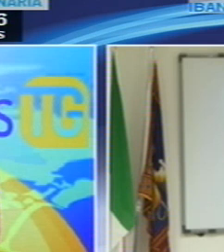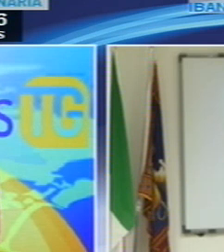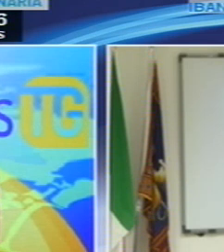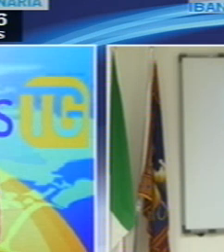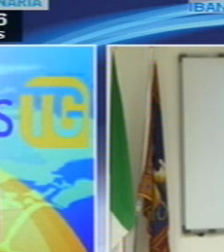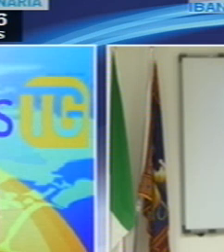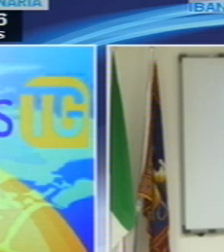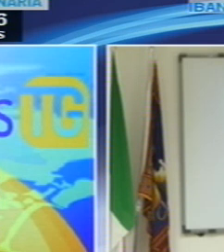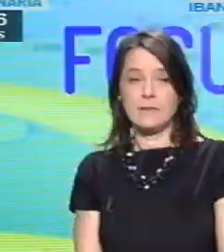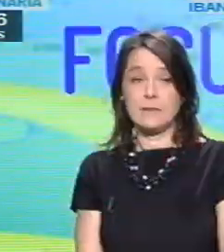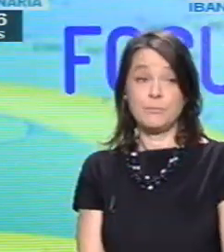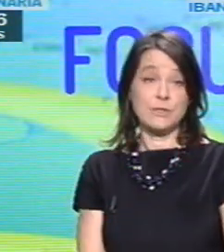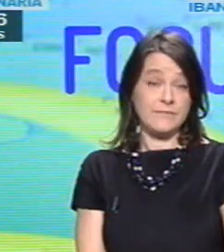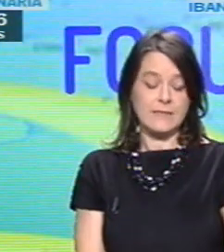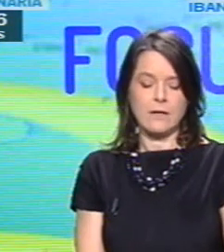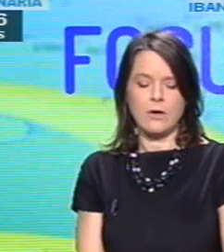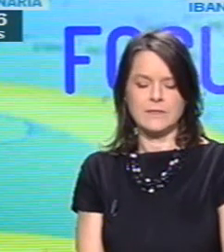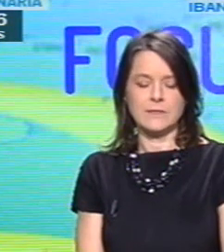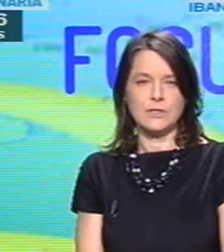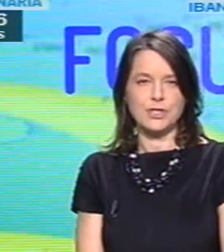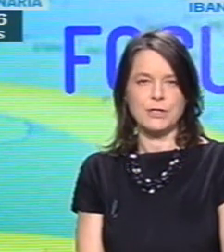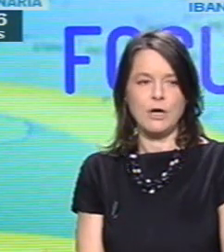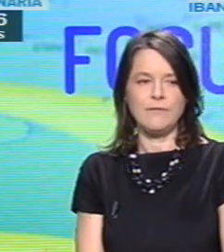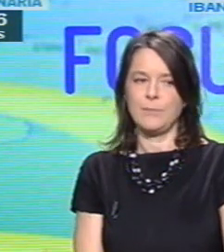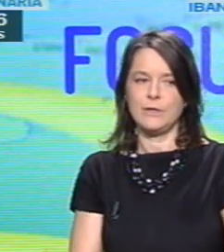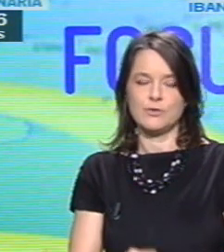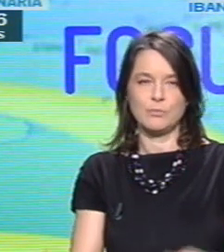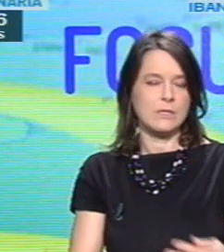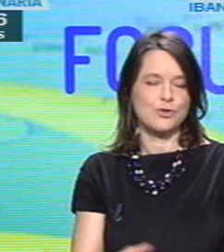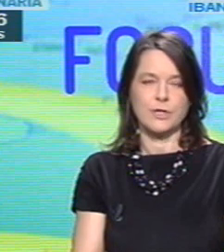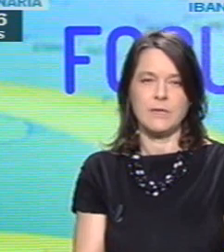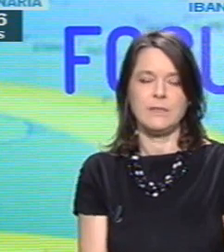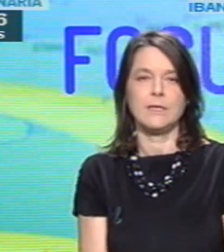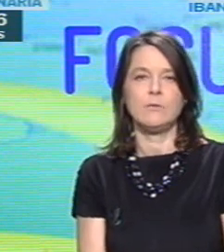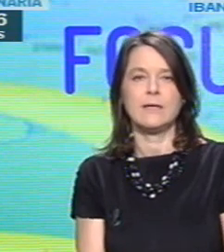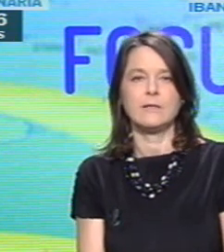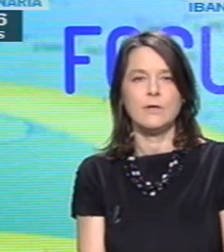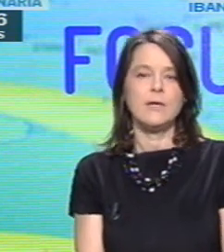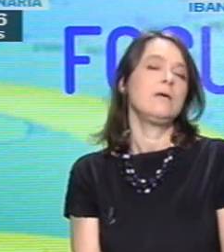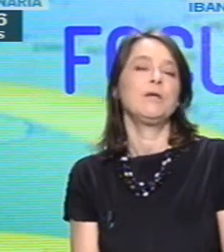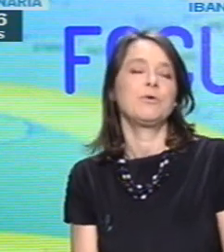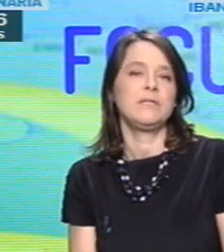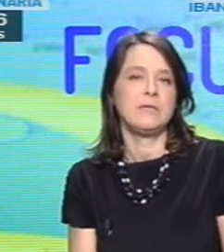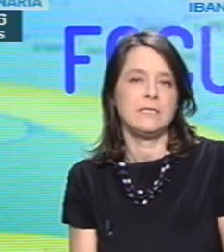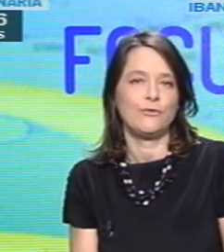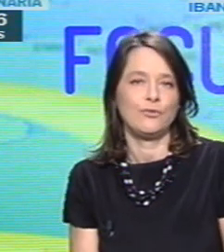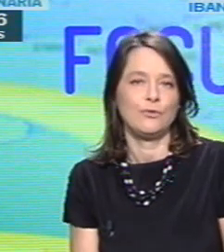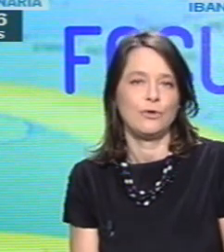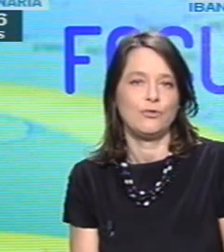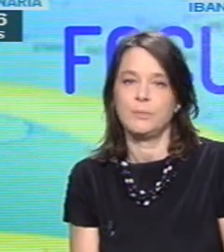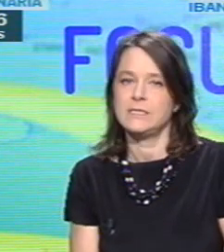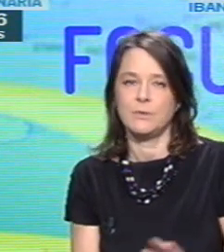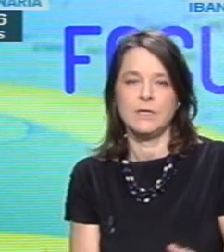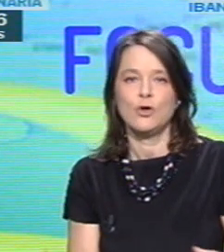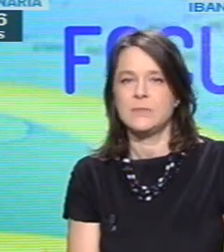dei casi di positività Covid-19 e poi insomma tutti gli aggiornamenti che riguardano i vari provvedimenti